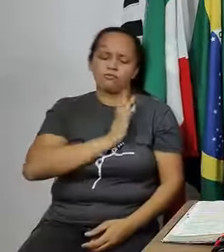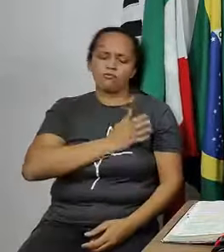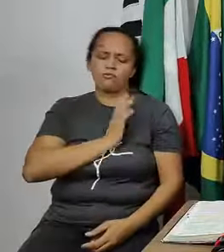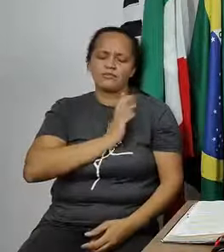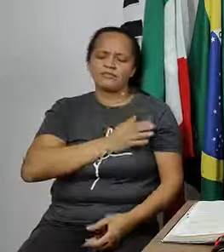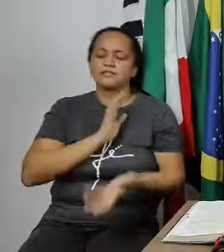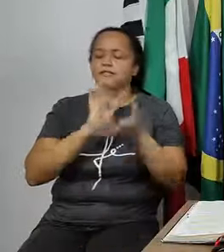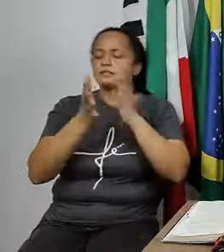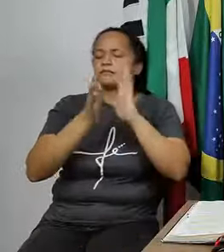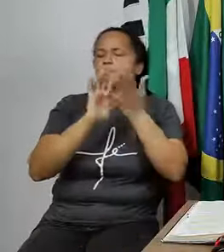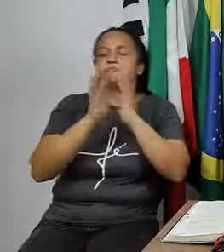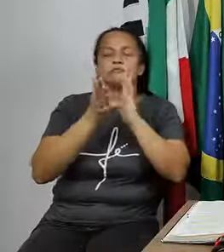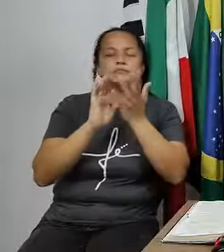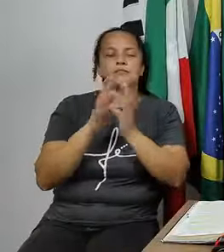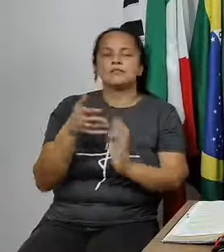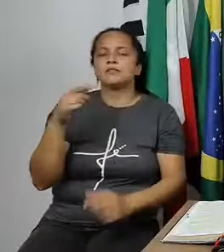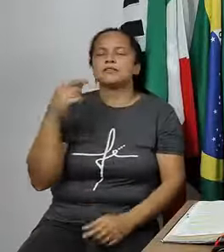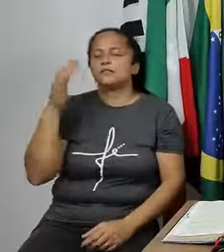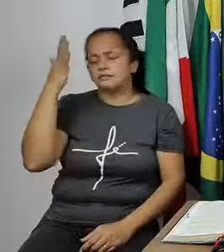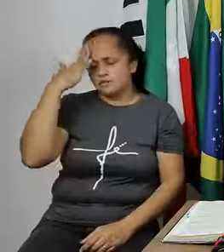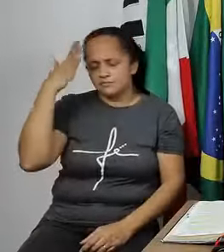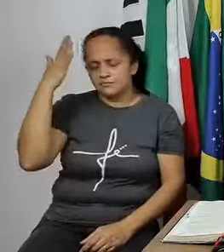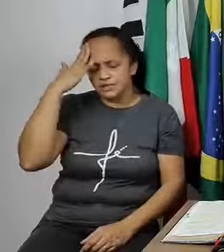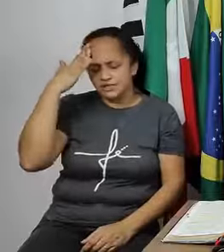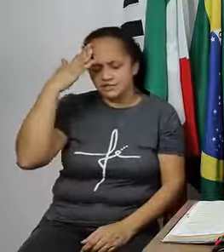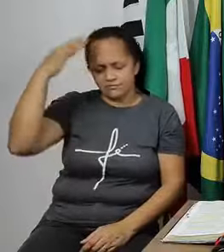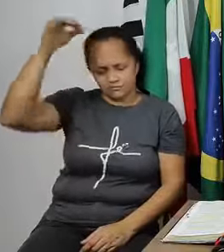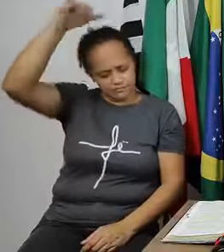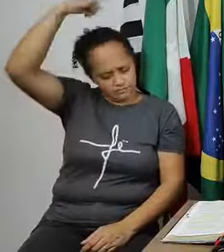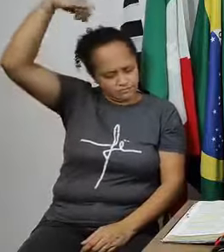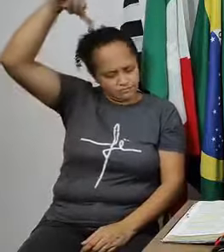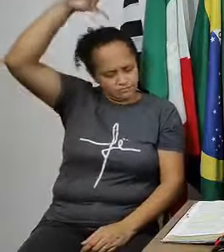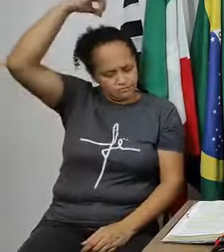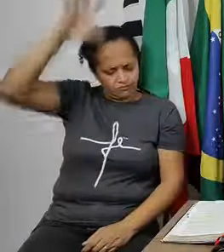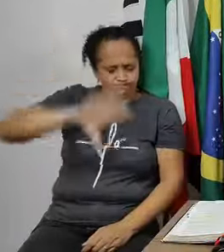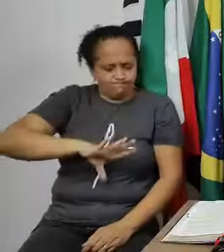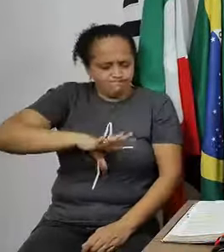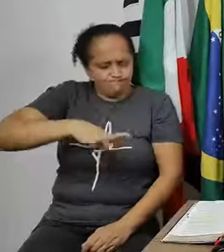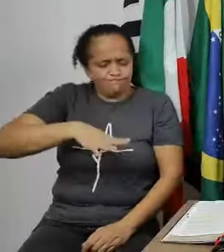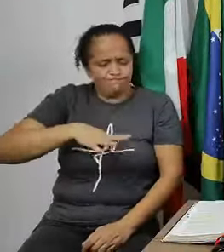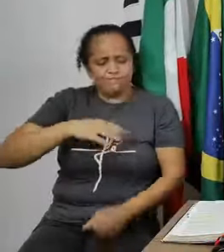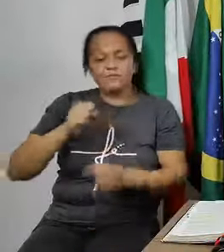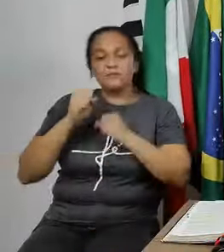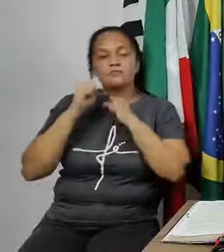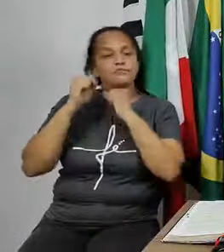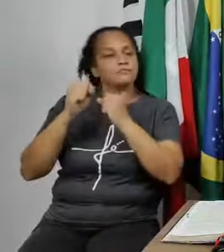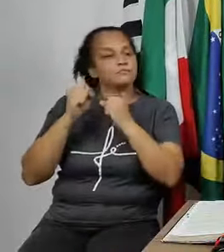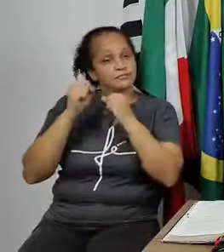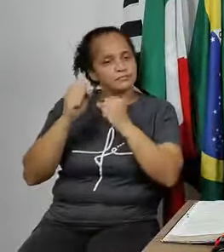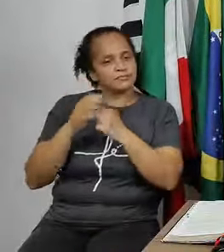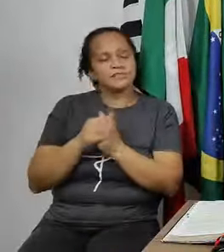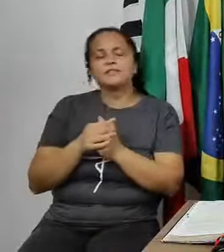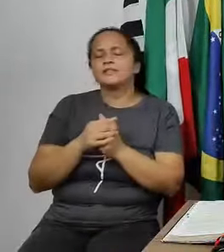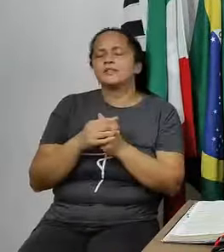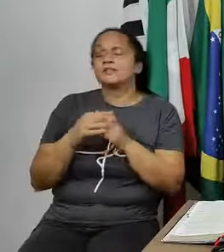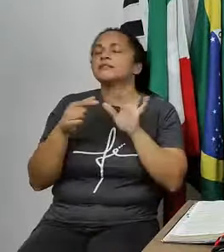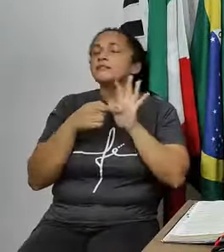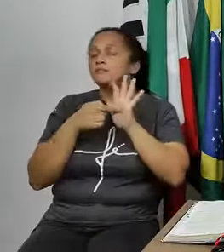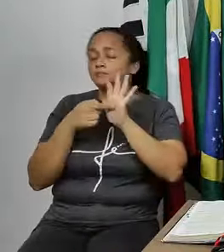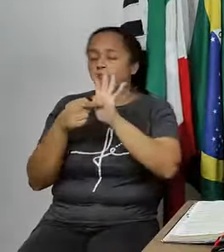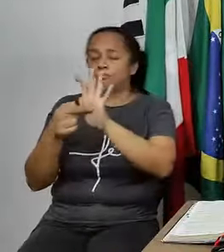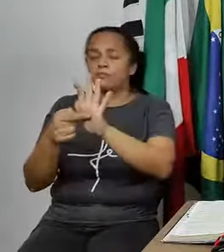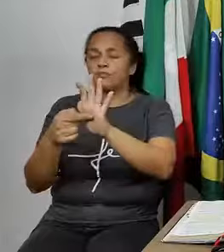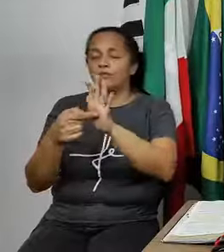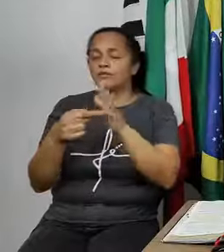Que o Senhor me dê sabedoria, habilidade, unção, ousadia e poder. Pai, confirma a palavra